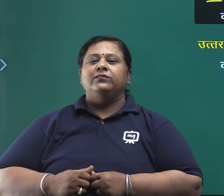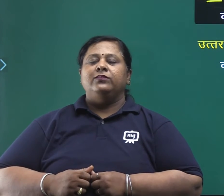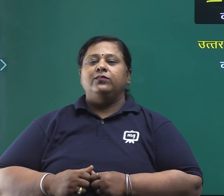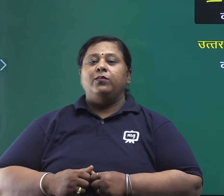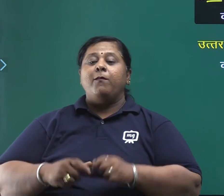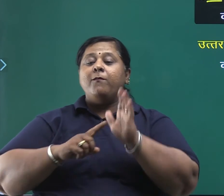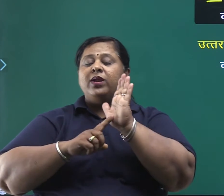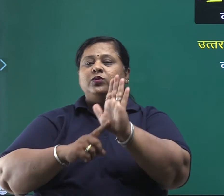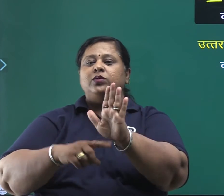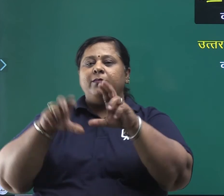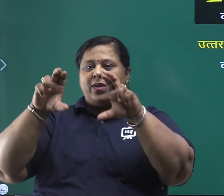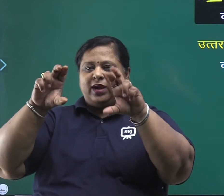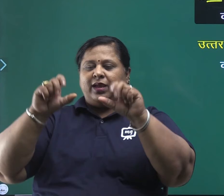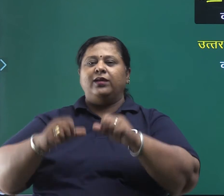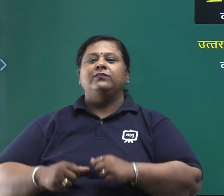प्रस्तुत पाठ के